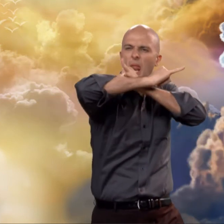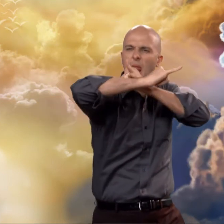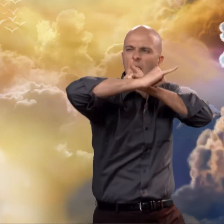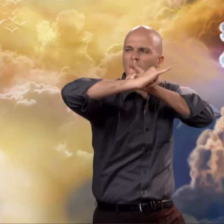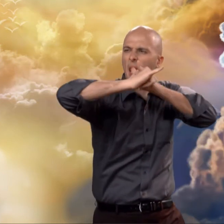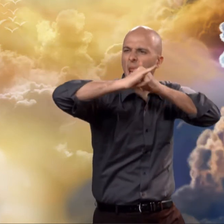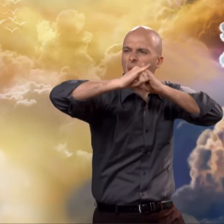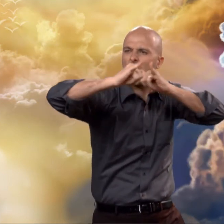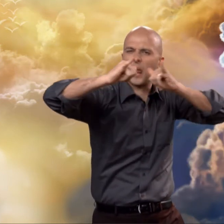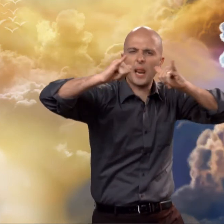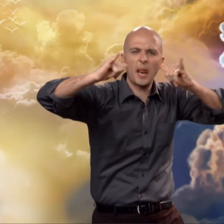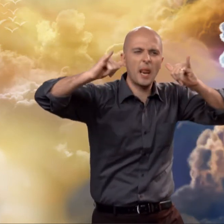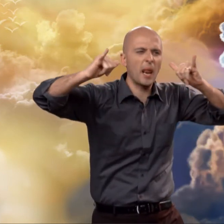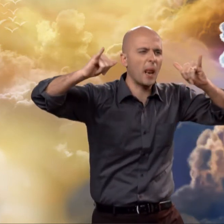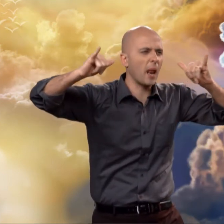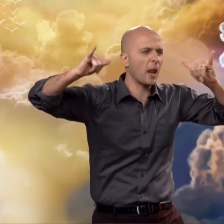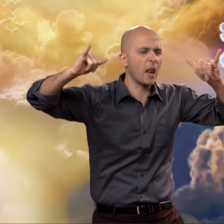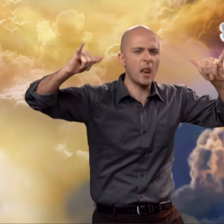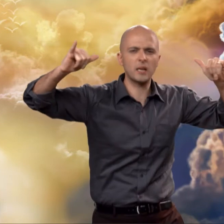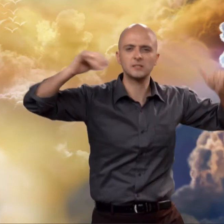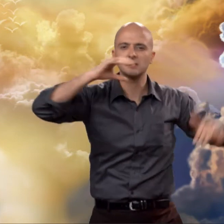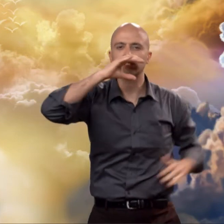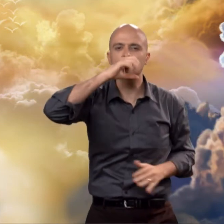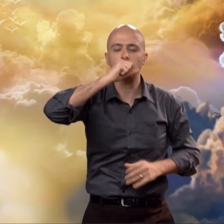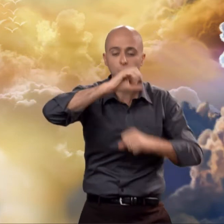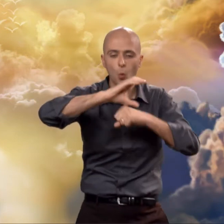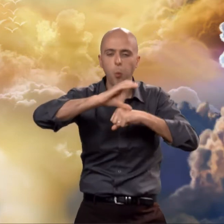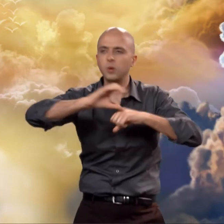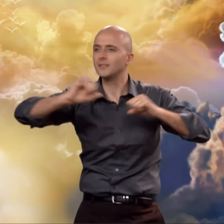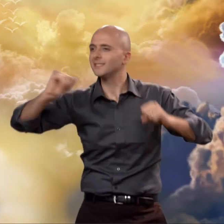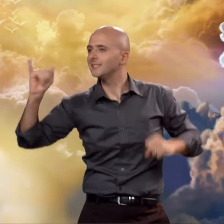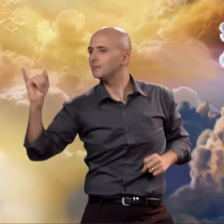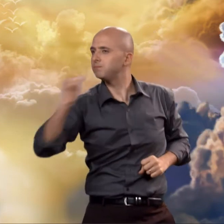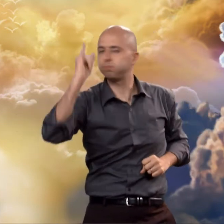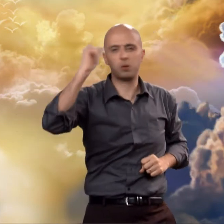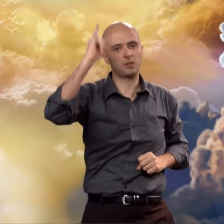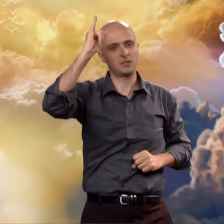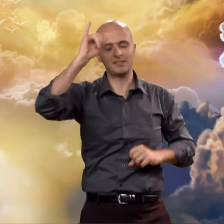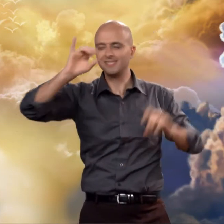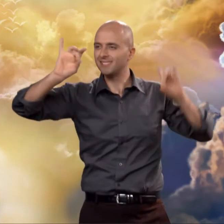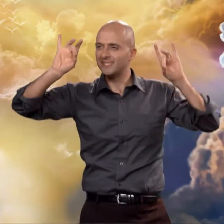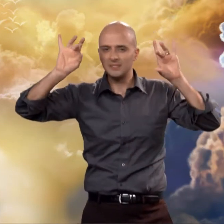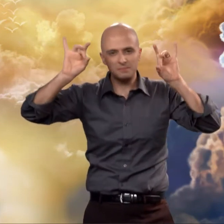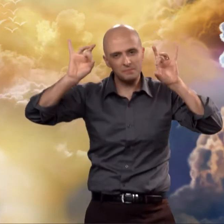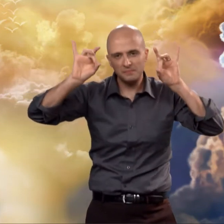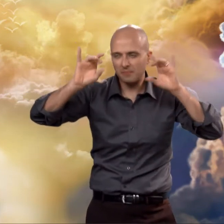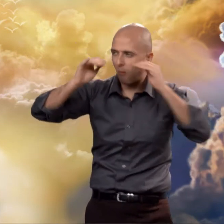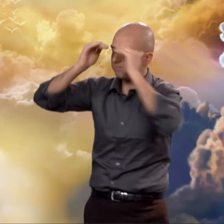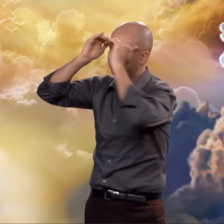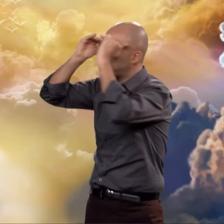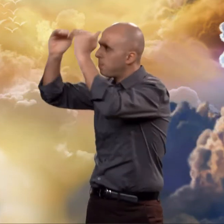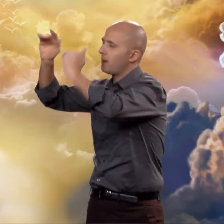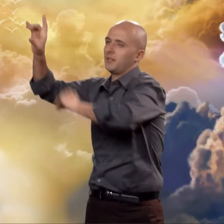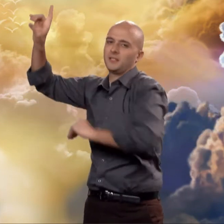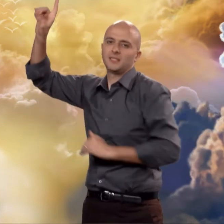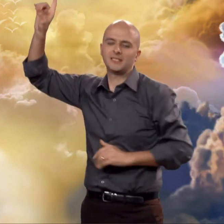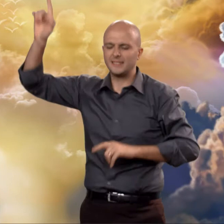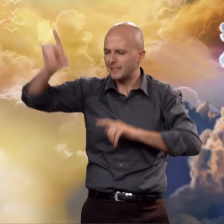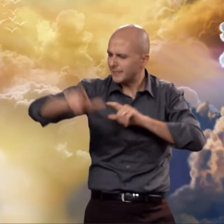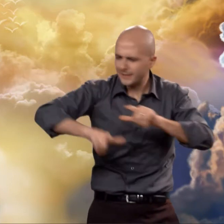Muitos insistiam que a guarda do domingo tinha sido um costume amplamente difundido dos cristãos, e isso durante séculos.